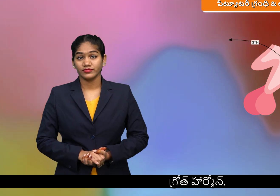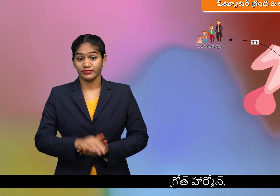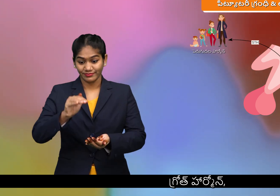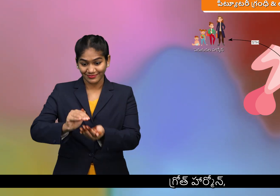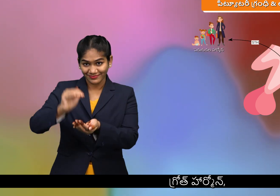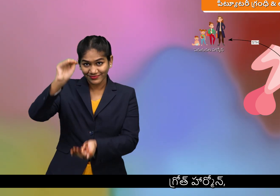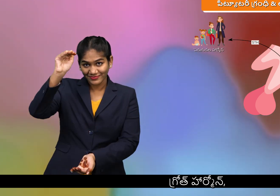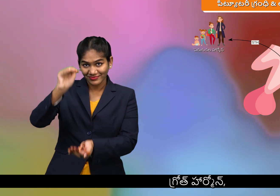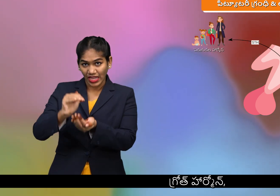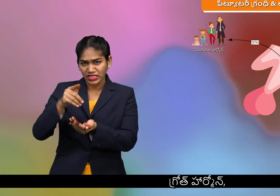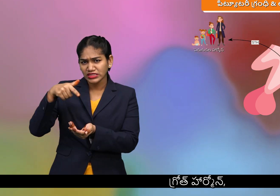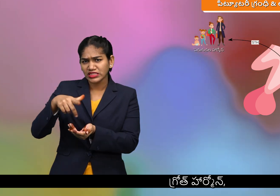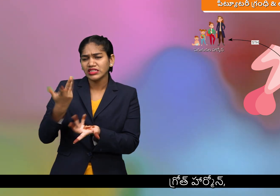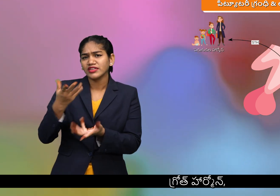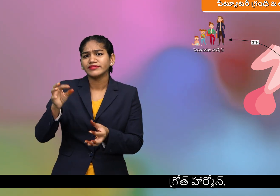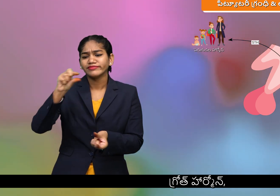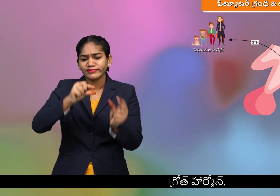గ్రోత్ హార్మోన్,